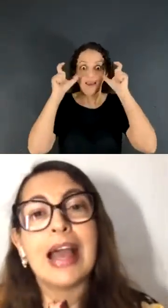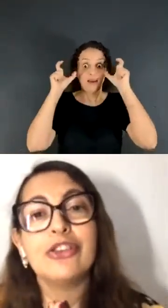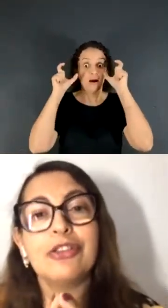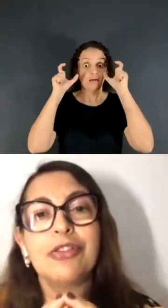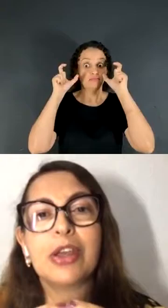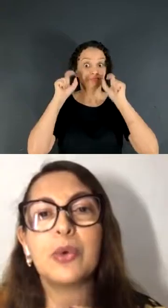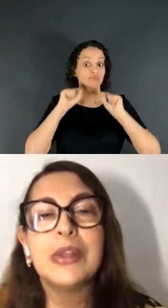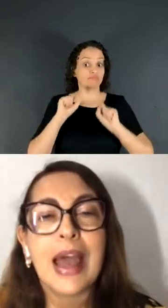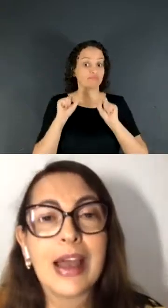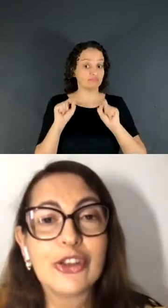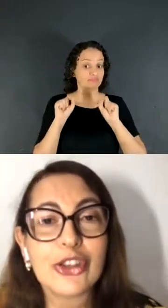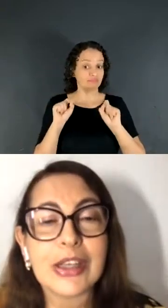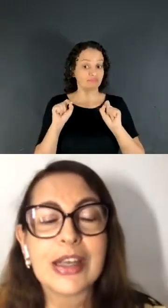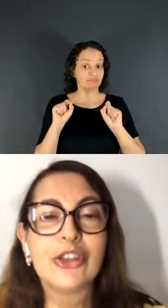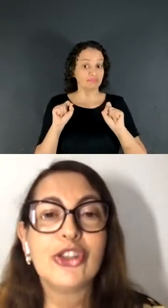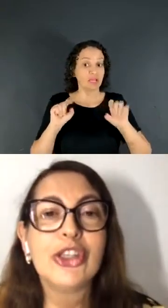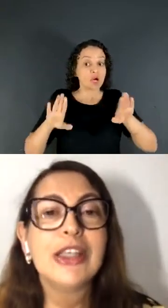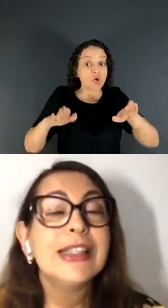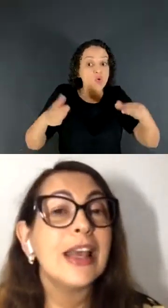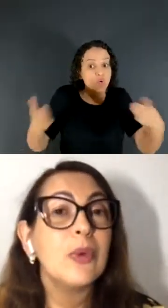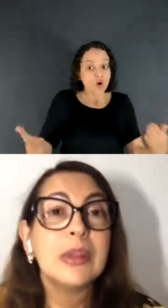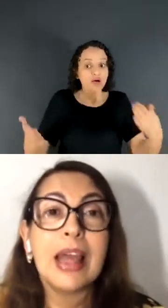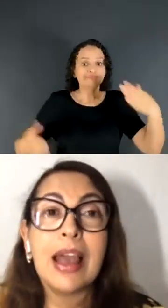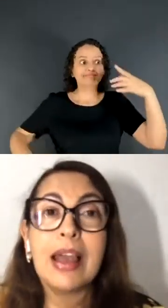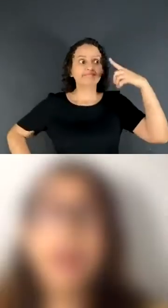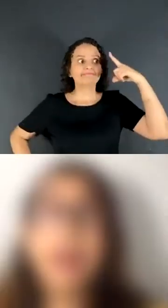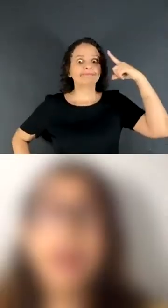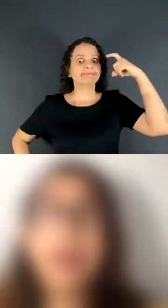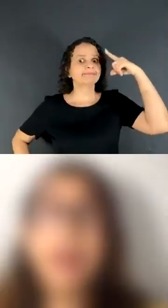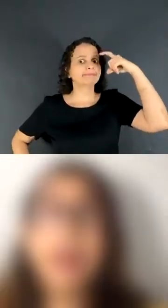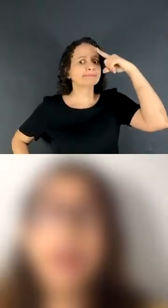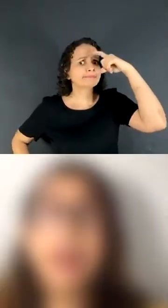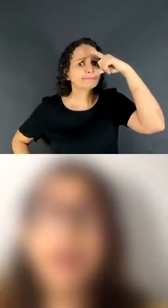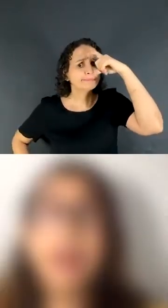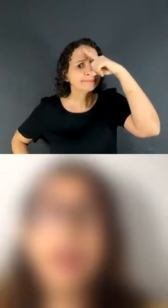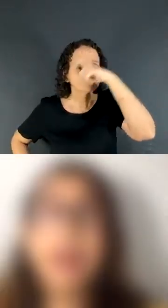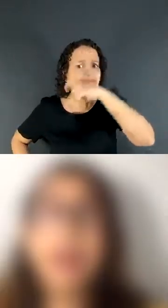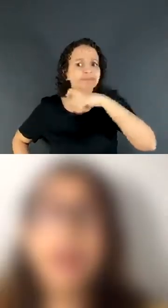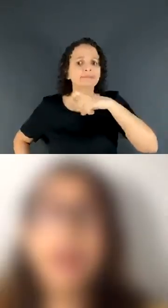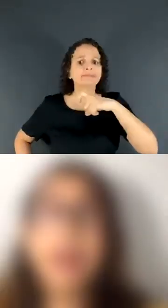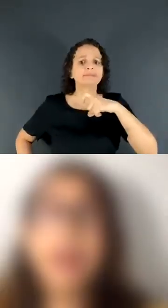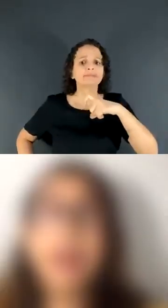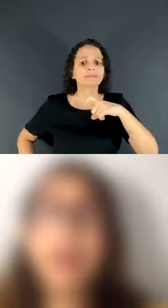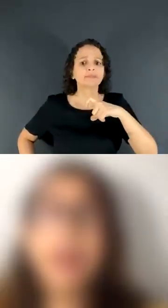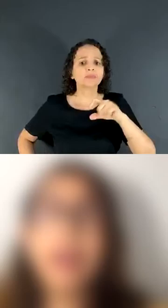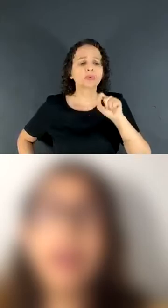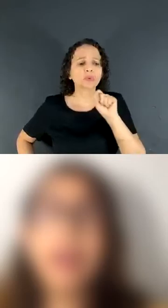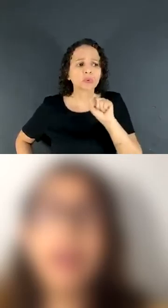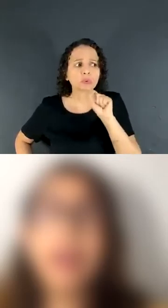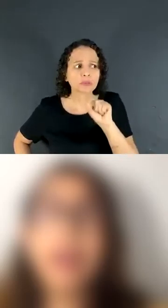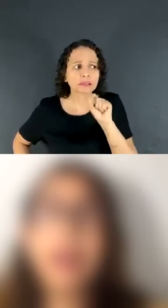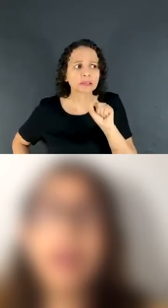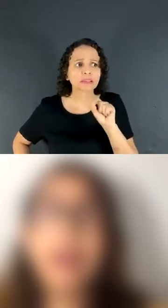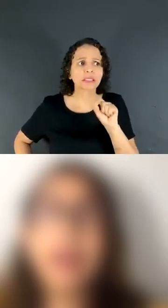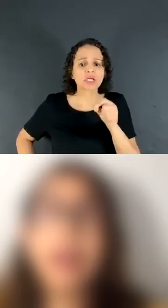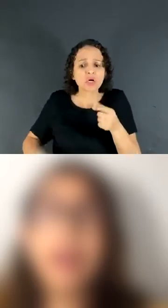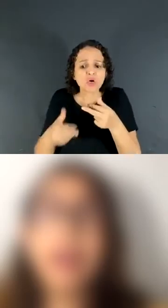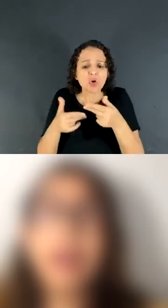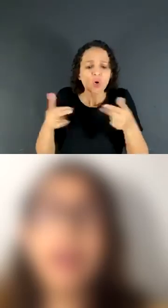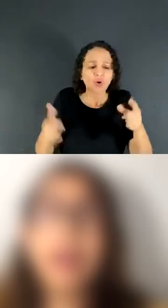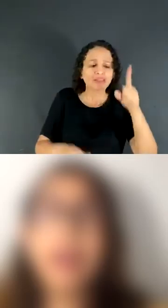né, a dificuldade de executar as atividades cotidianas.